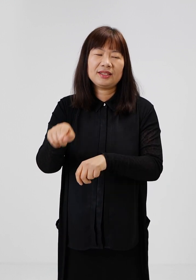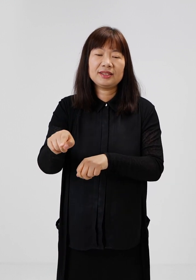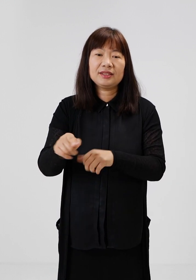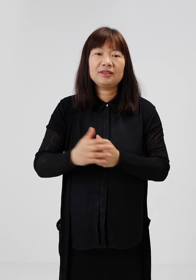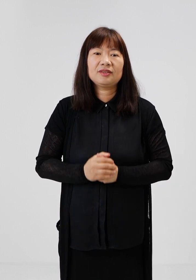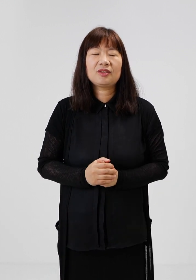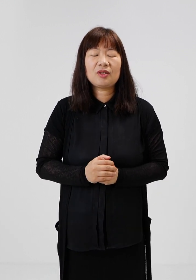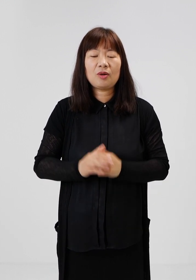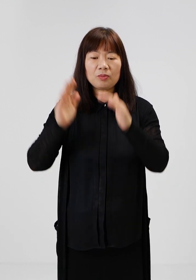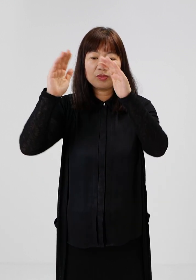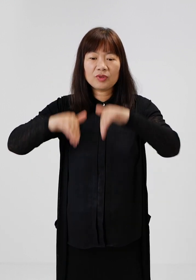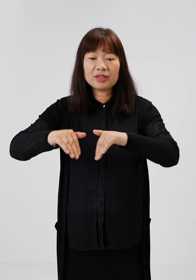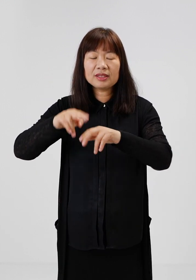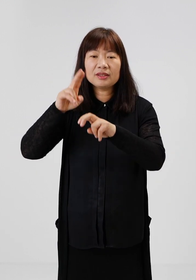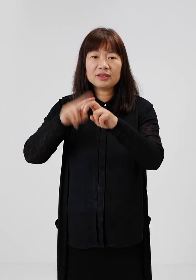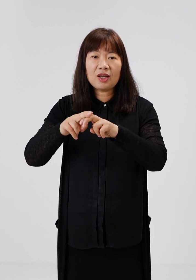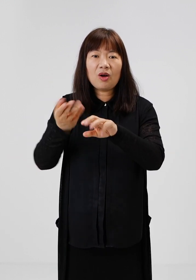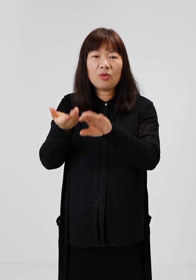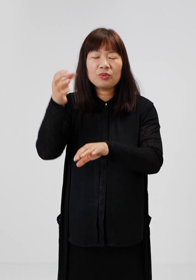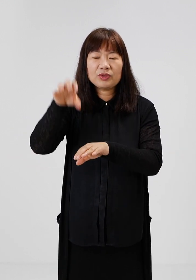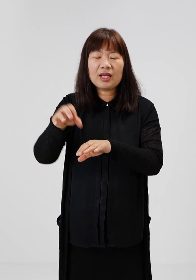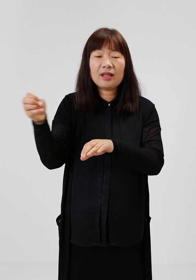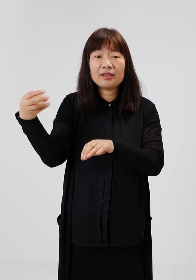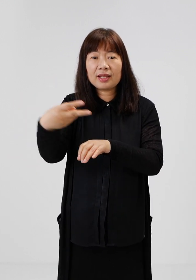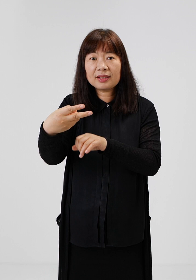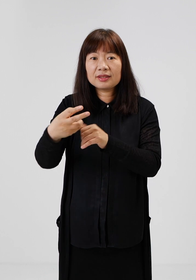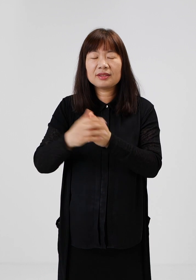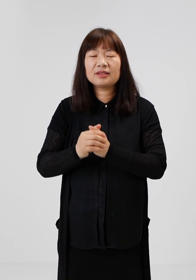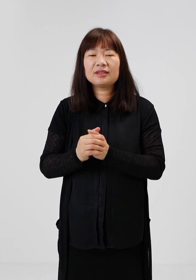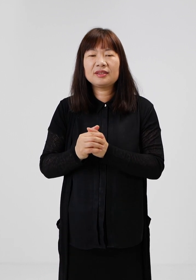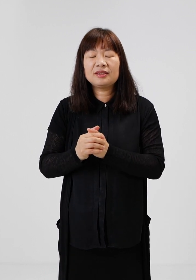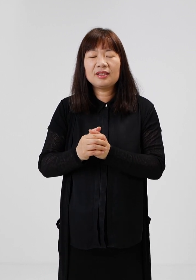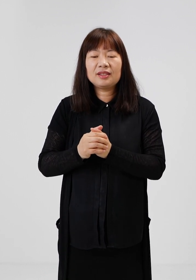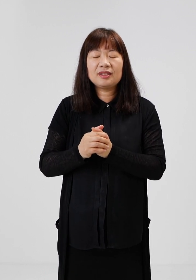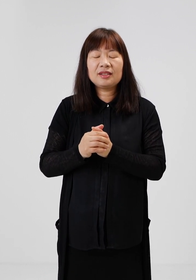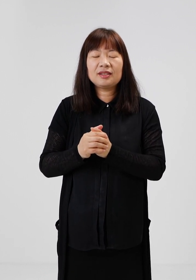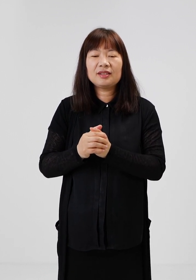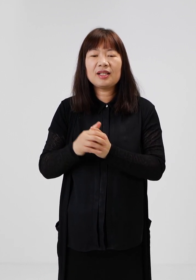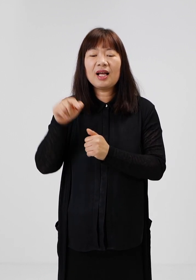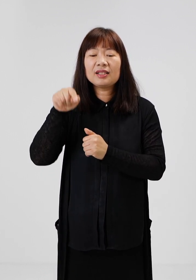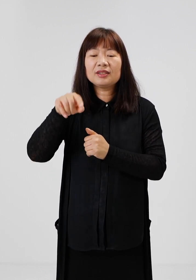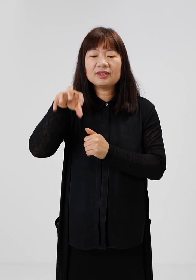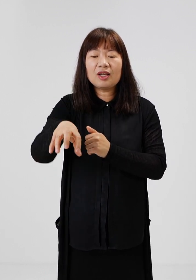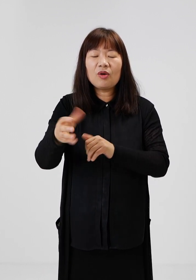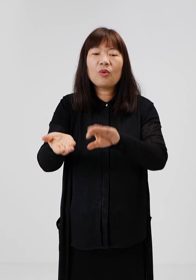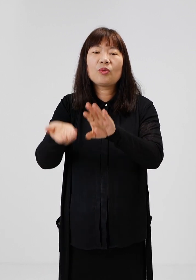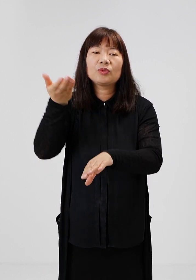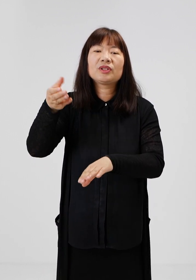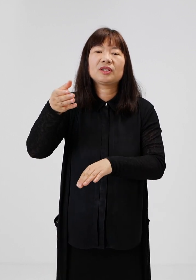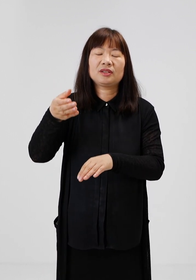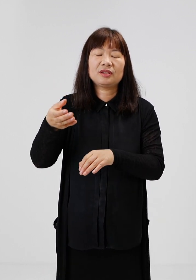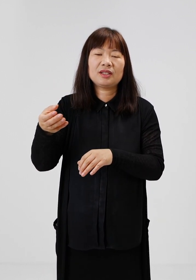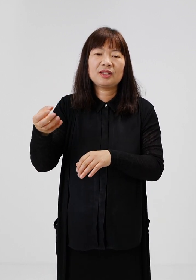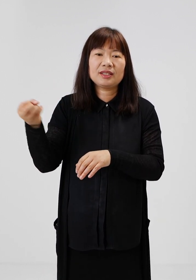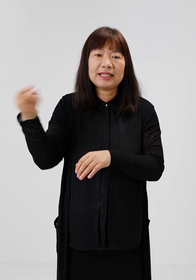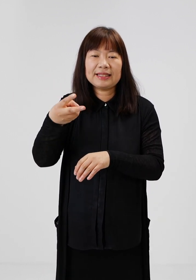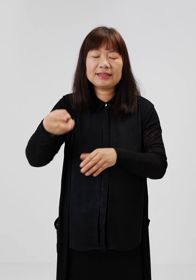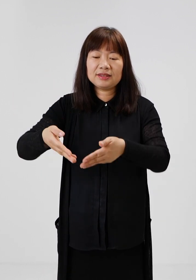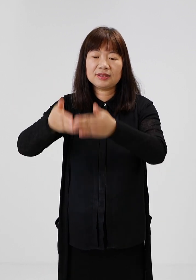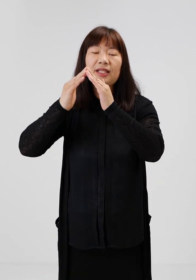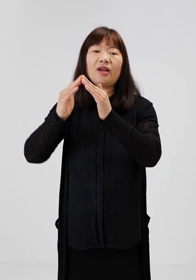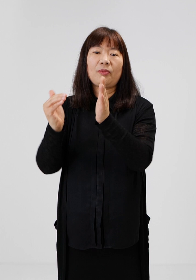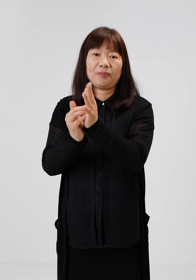그러니까 무너진 그 터 위에 다시 그 터 위에 그랬어요. 그 터 위에 다시 단을 세운